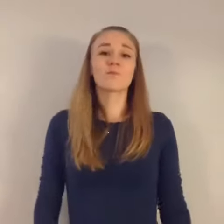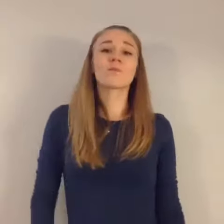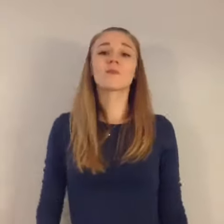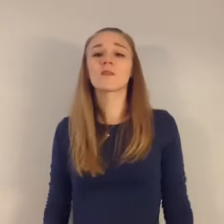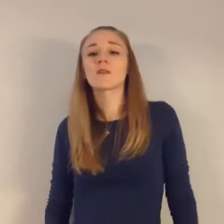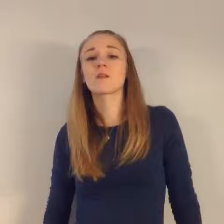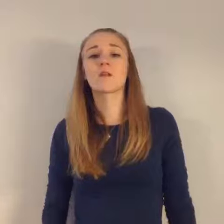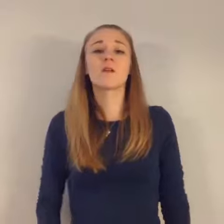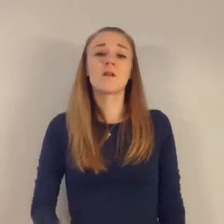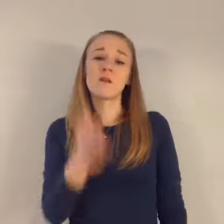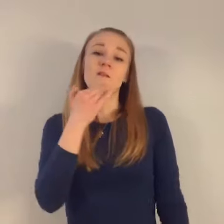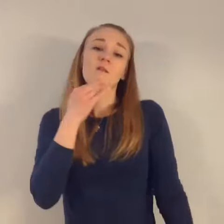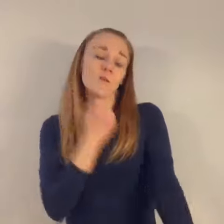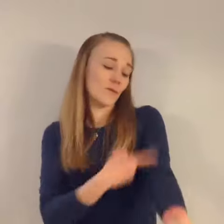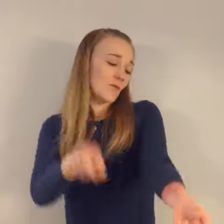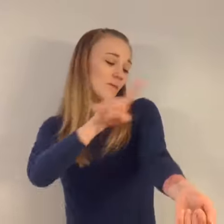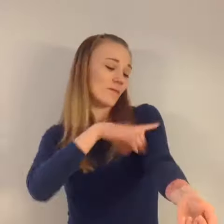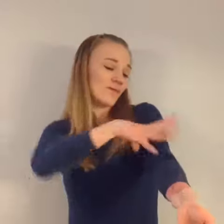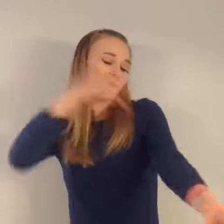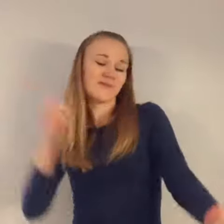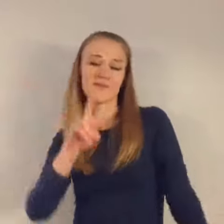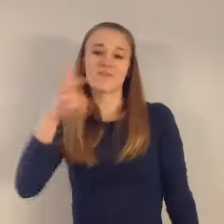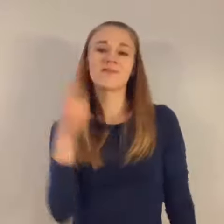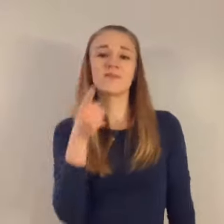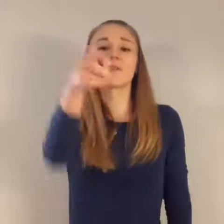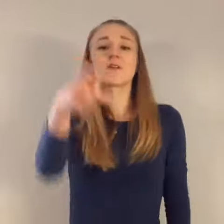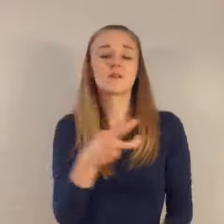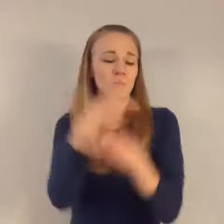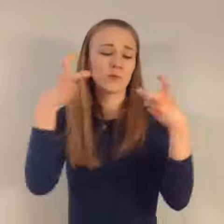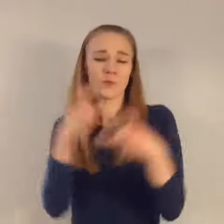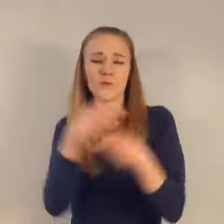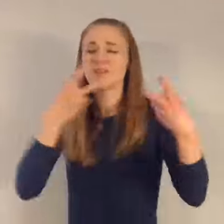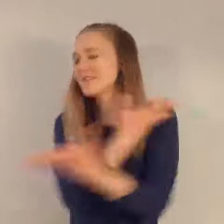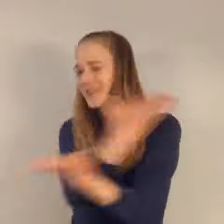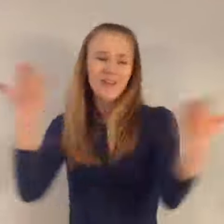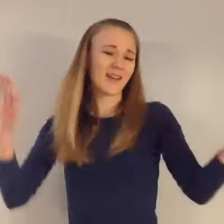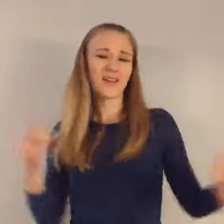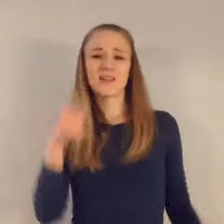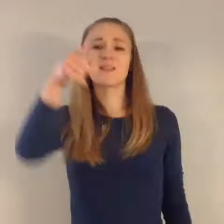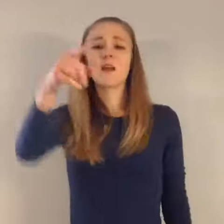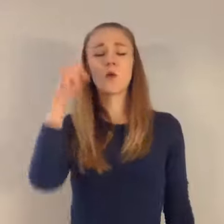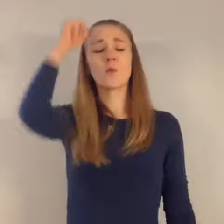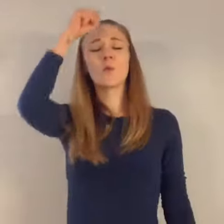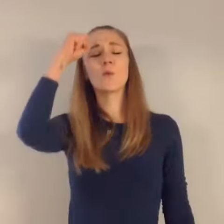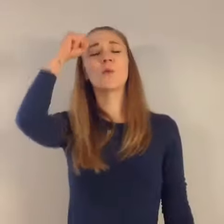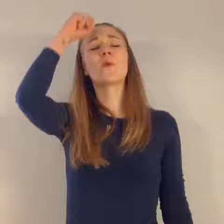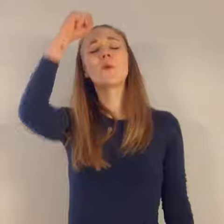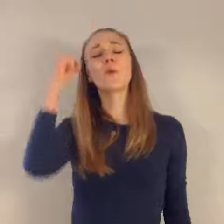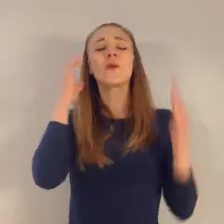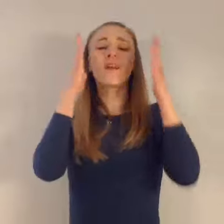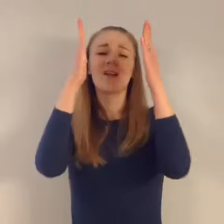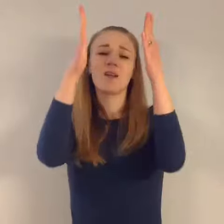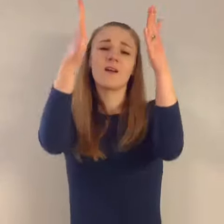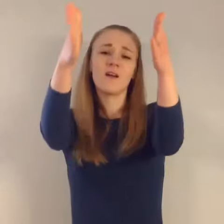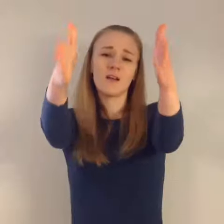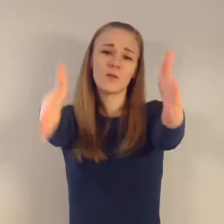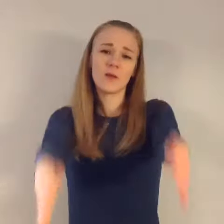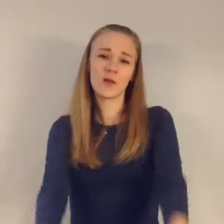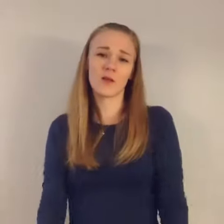Joku voimassa ei vaata uusi, ei taa on uuden haju ei.